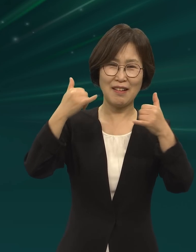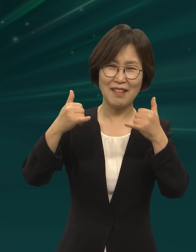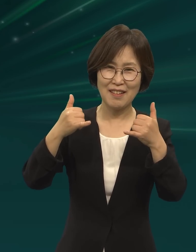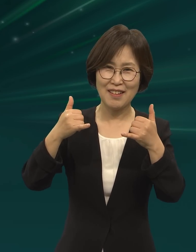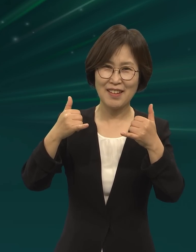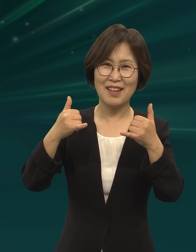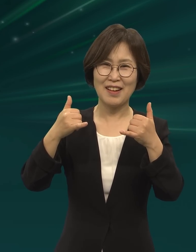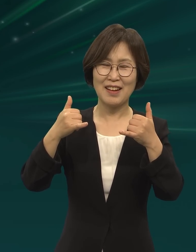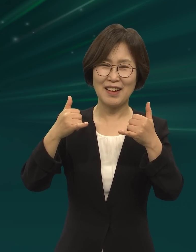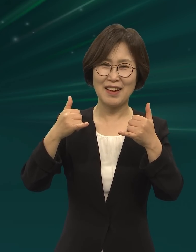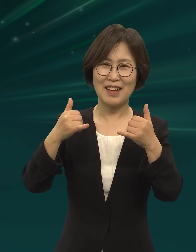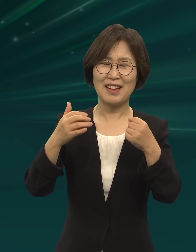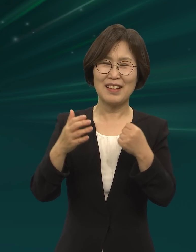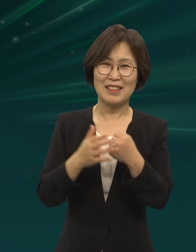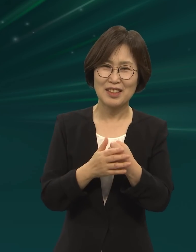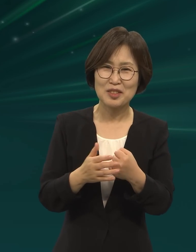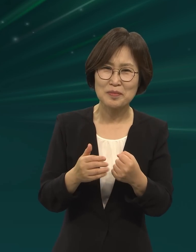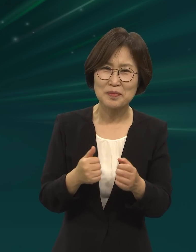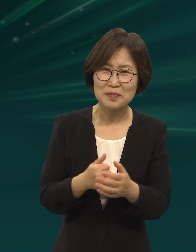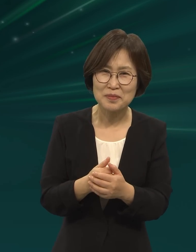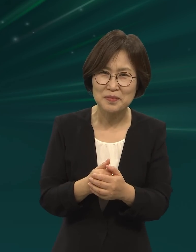그때 우리가 이제